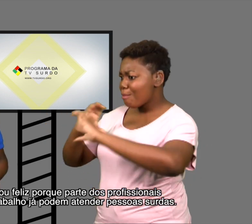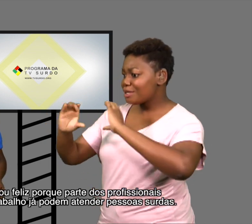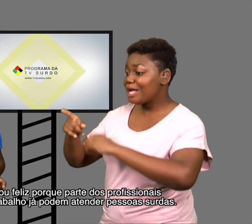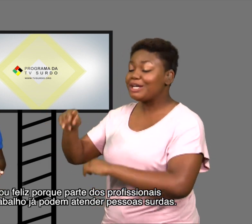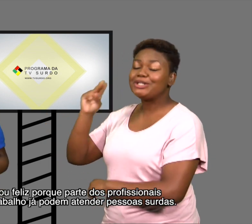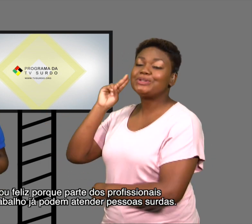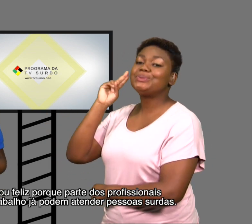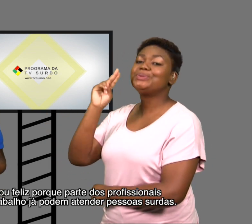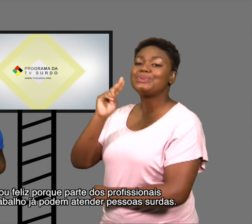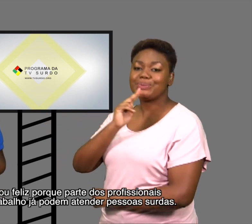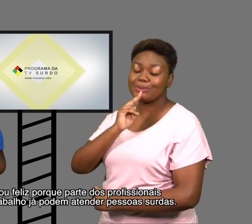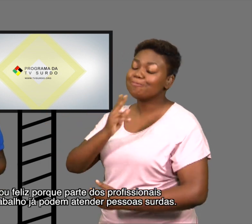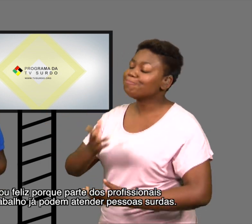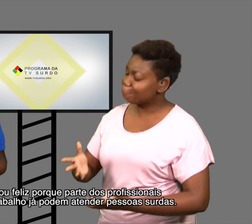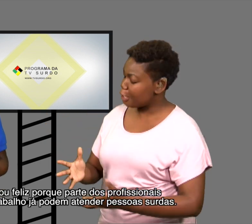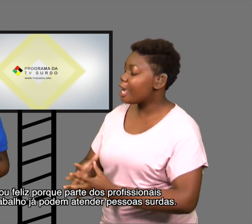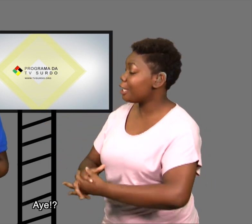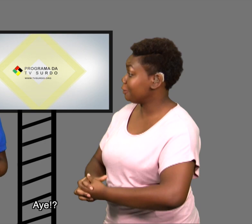surdas.